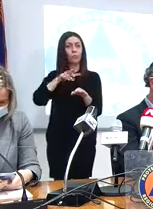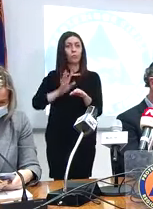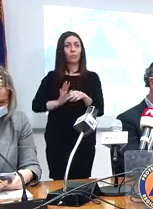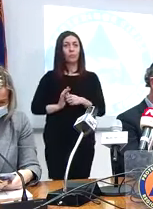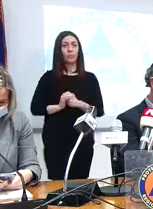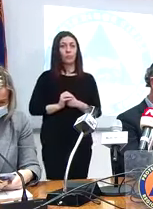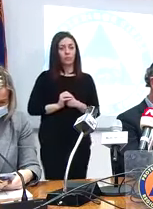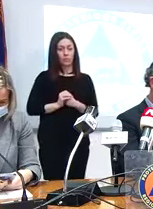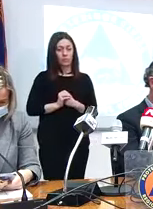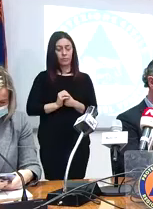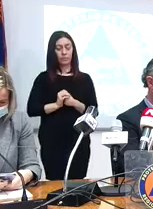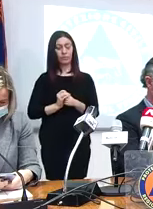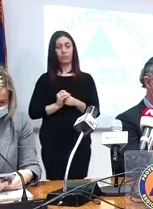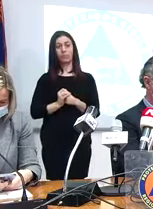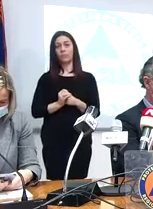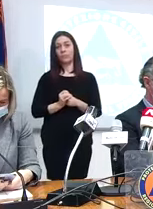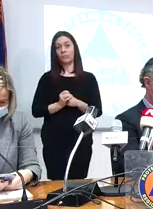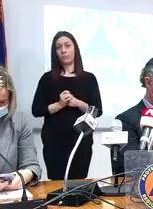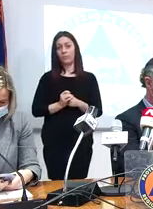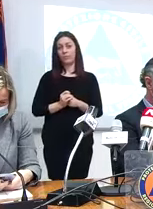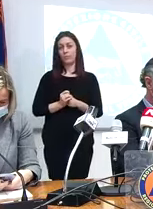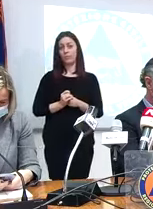così.